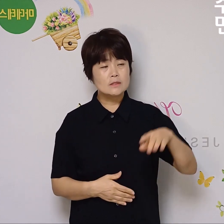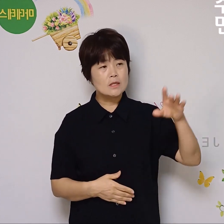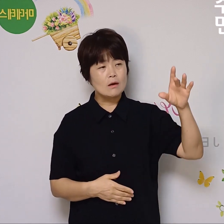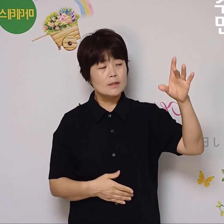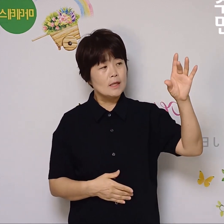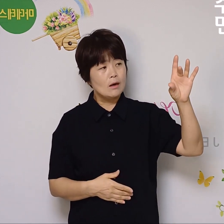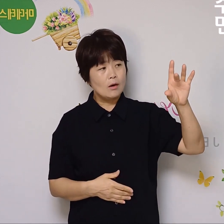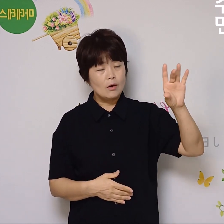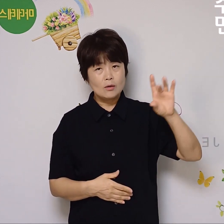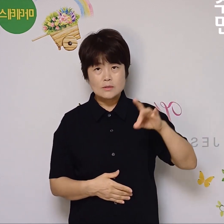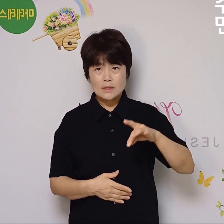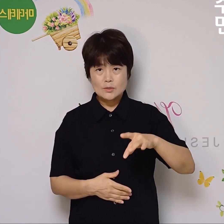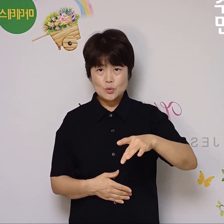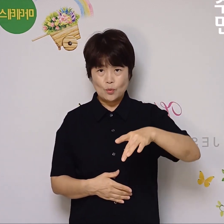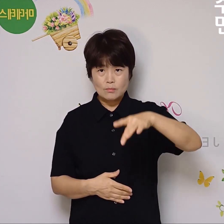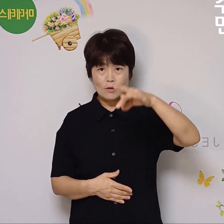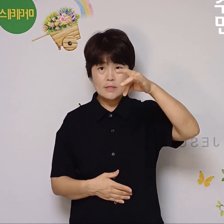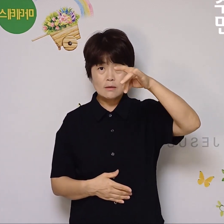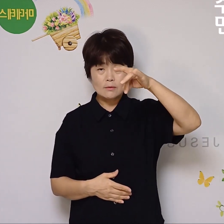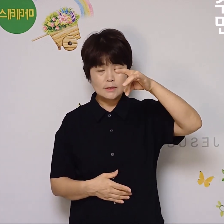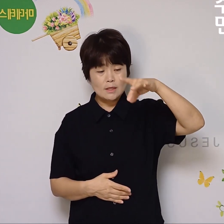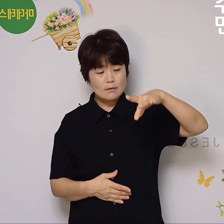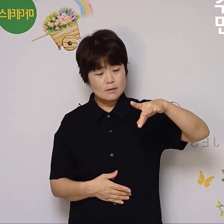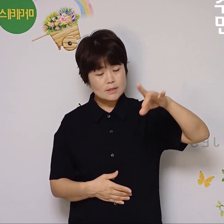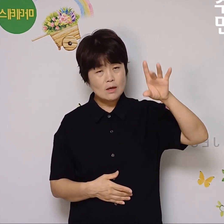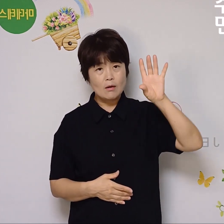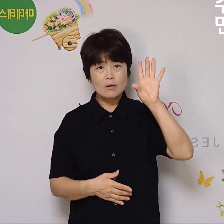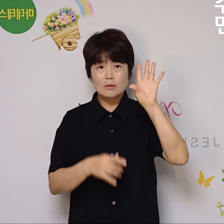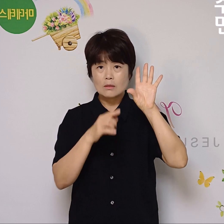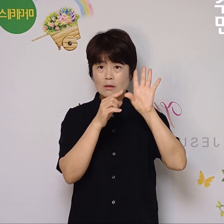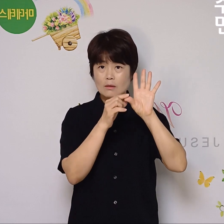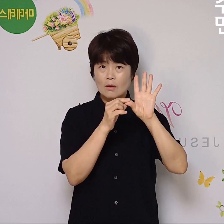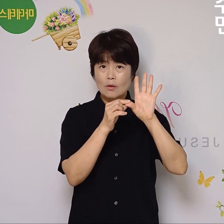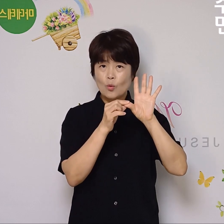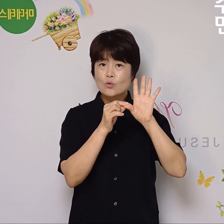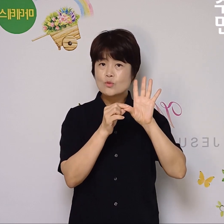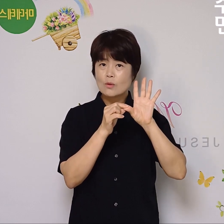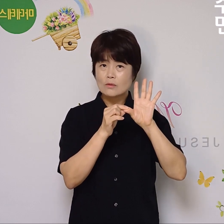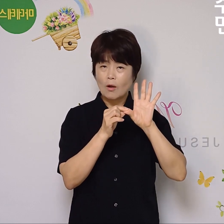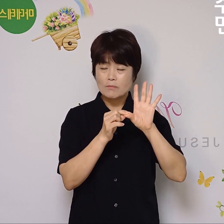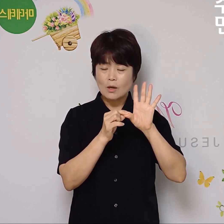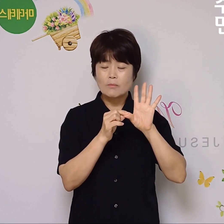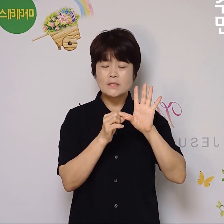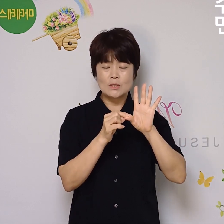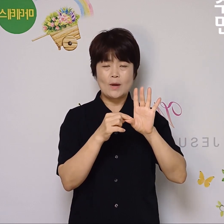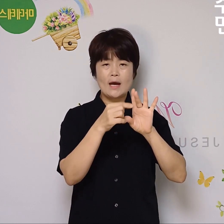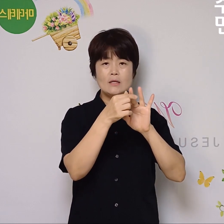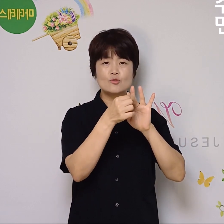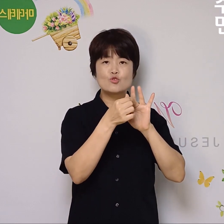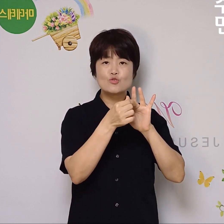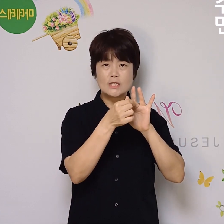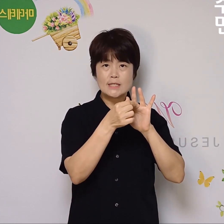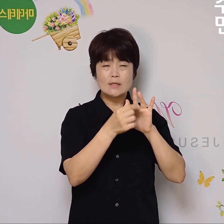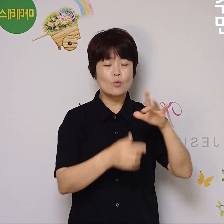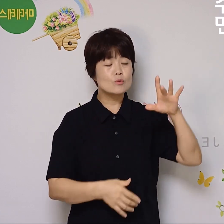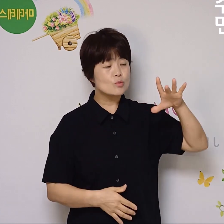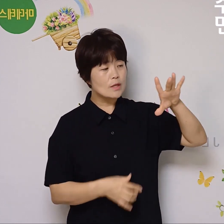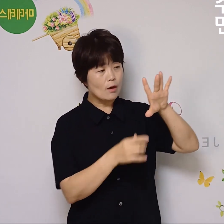먼저는요. 태초 먼저거든요. 그래서 오른손 엄지와 중지, 오른손의